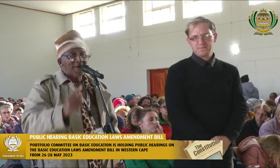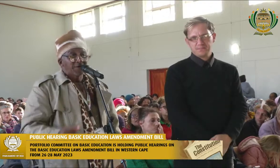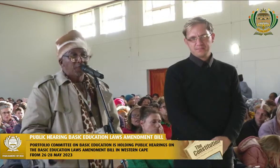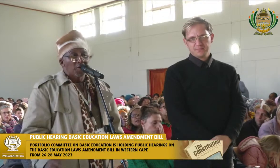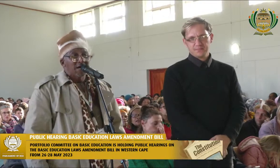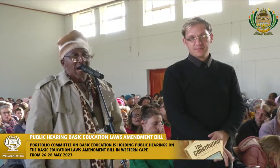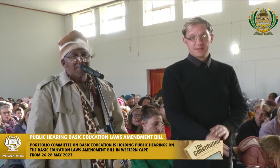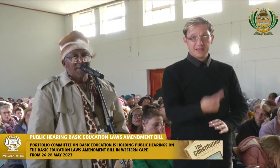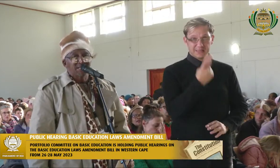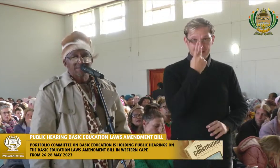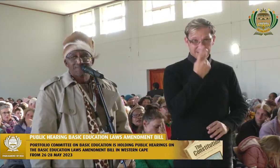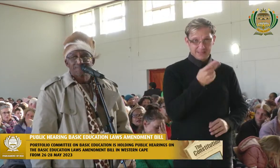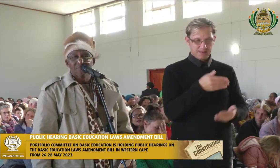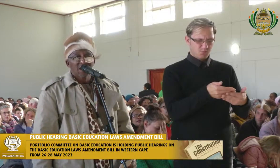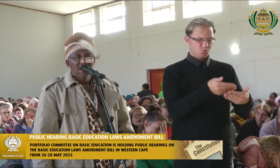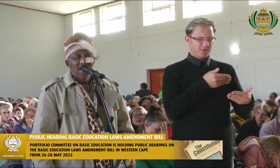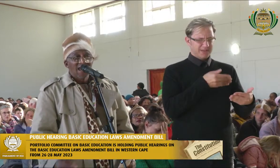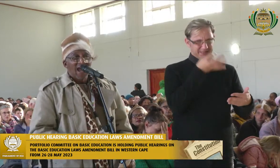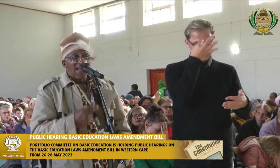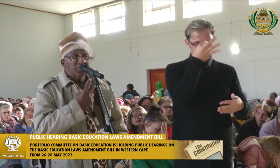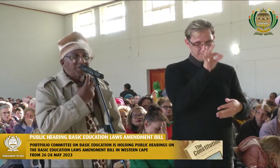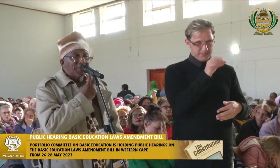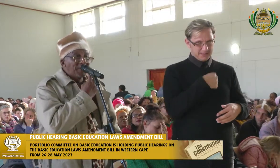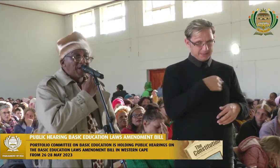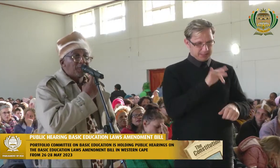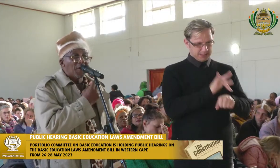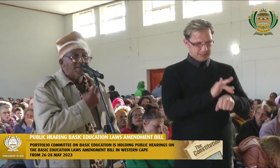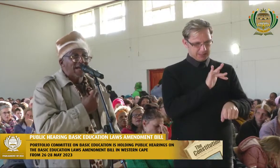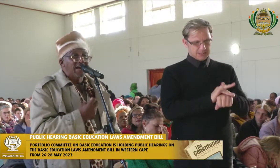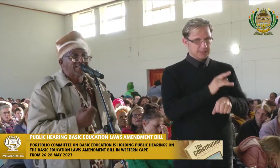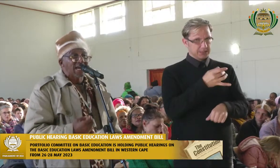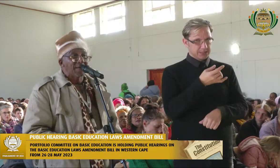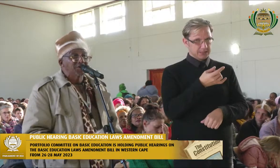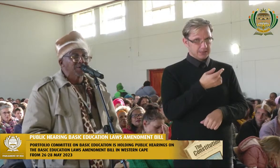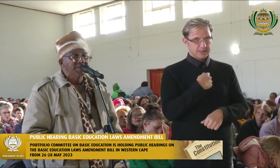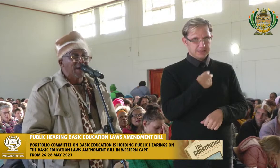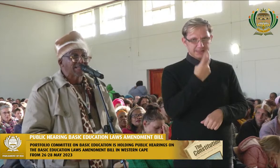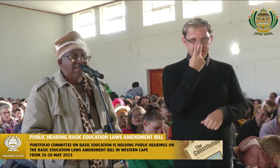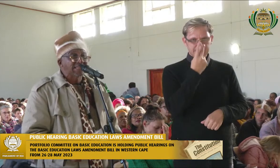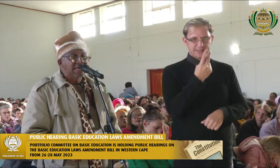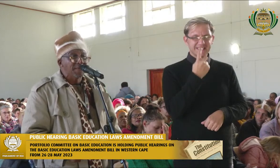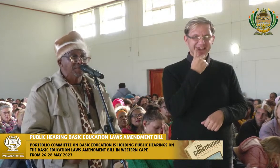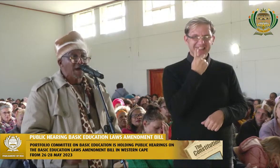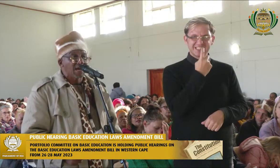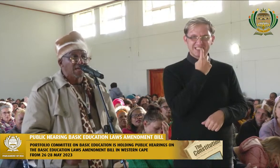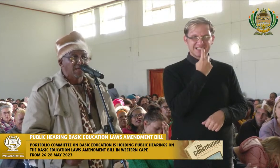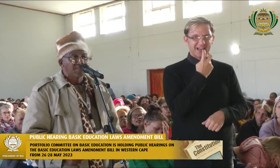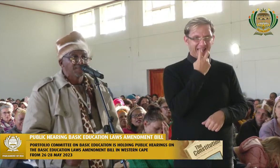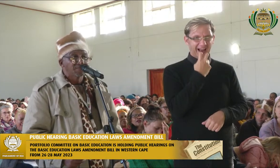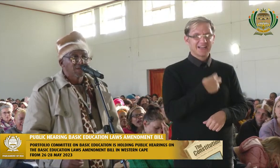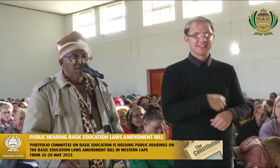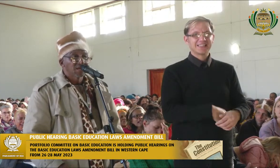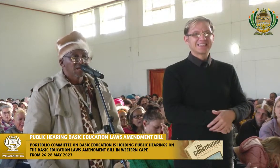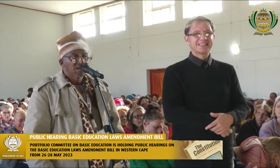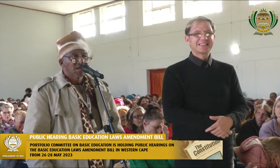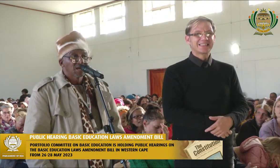Kijk hoe slim was die vorige government. Hulle het ons een vier voortanden getrek wat ons nie maar kiekteam moet maak.